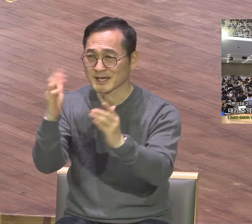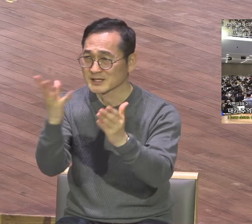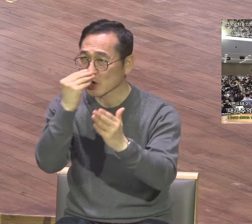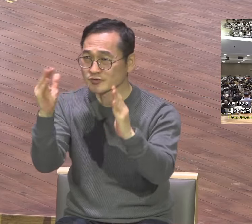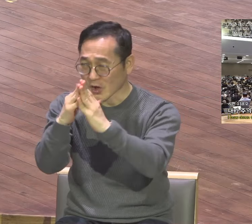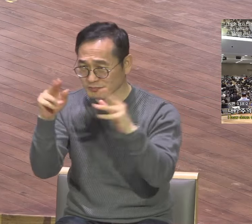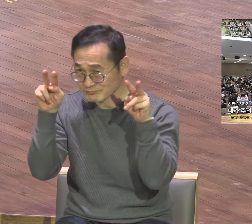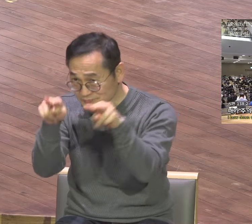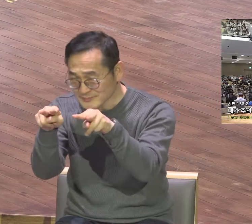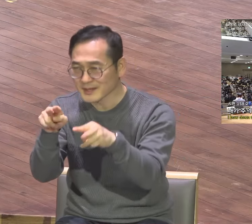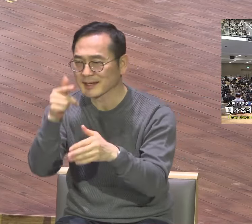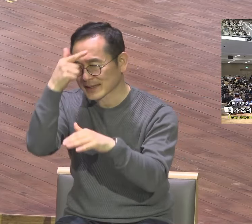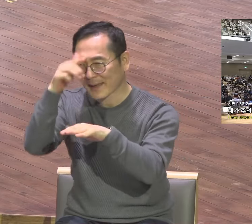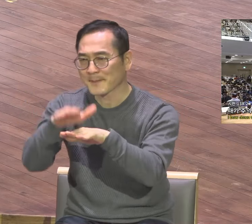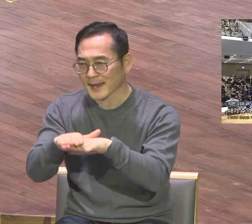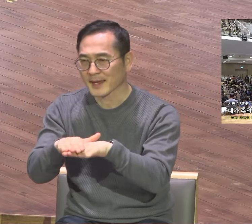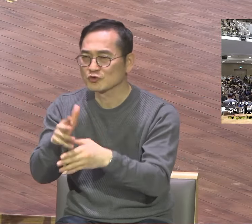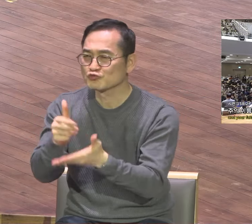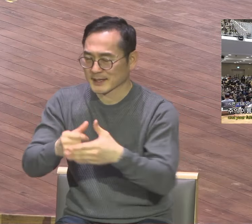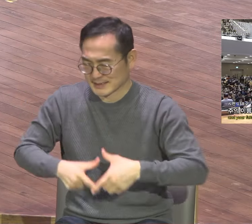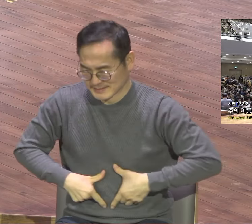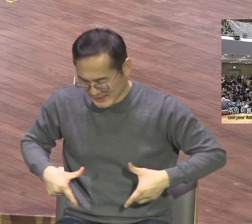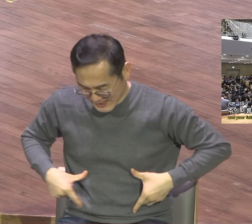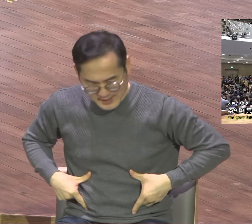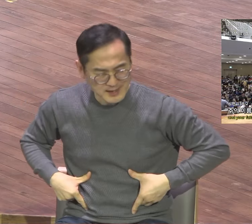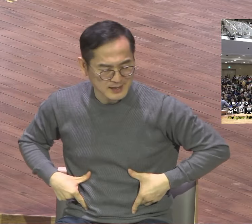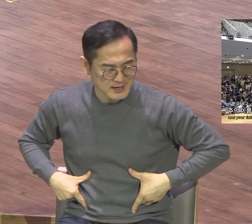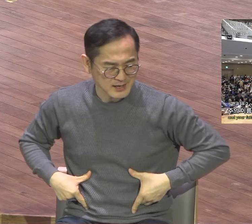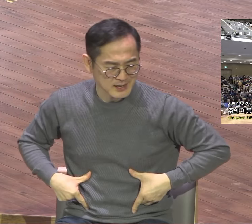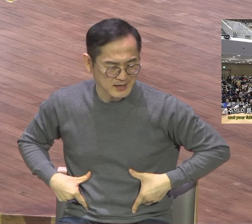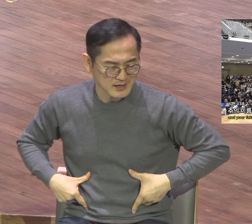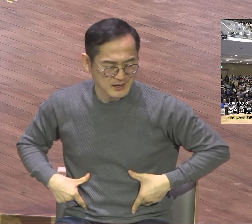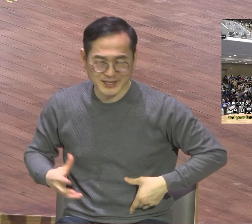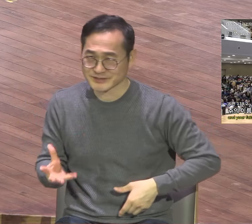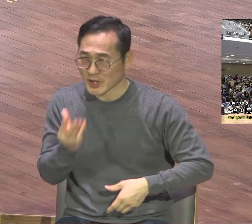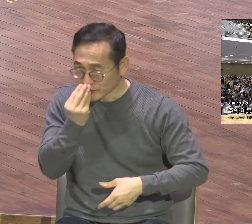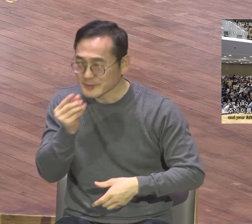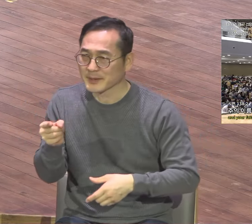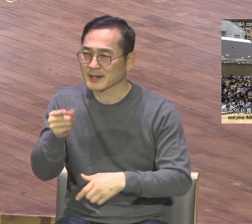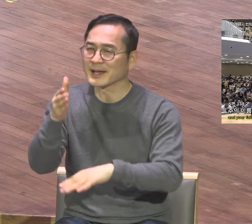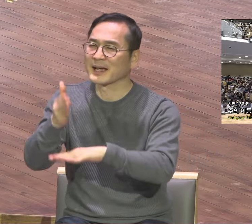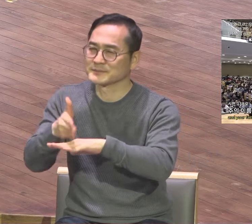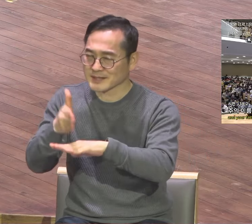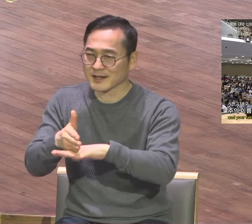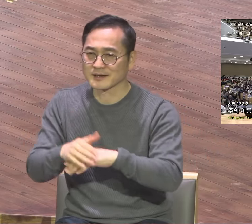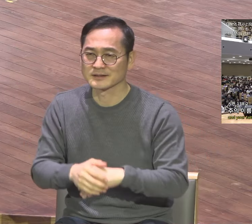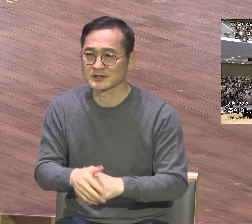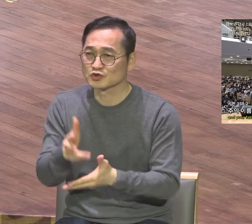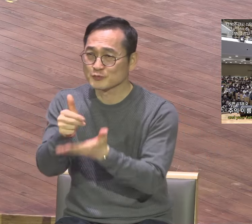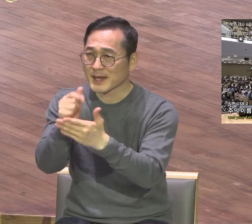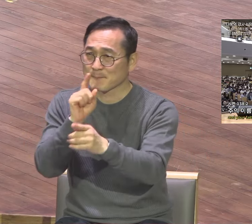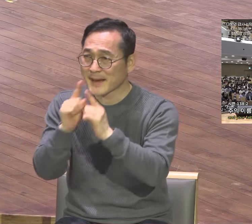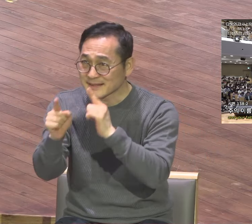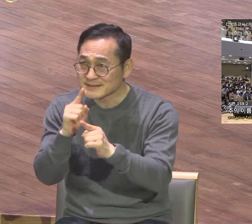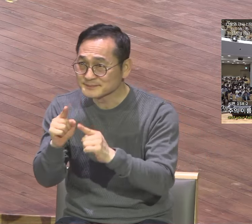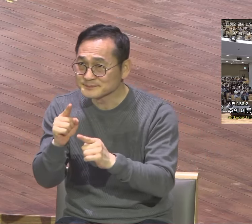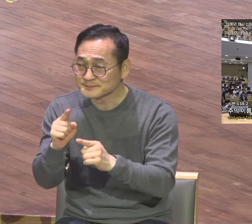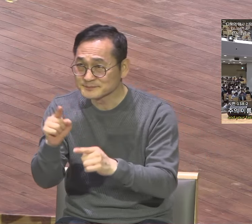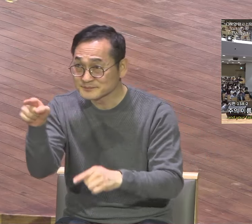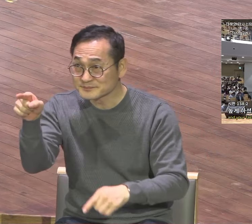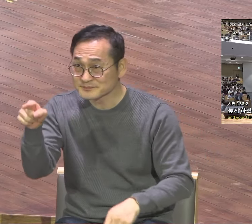예배하며 주의 인자하심과 성실하심으로 말미암아 주의 이름에 감사하오리니 이는 주께서 주의 말씀을 주의